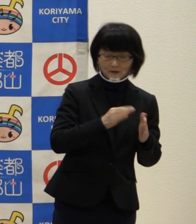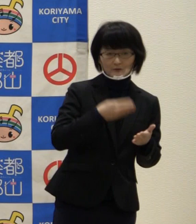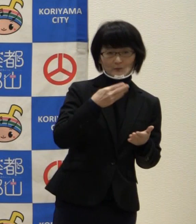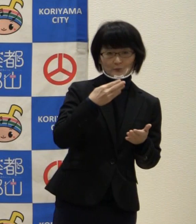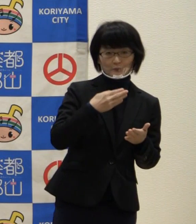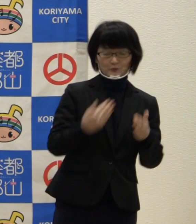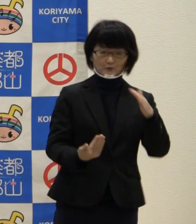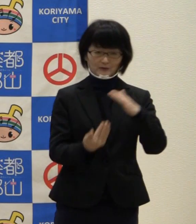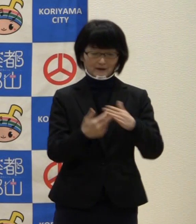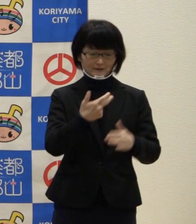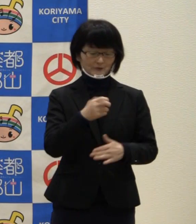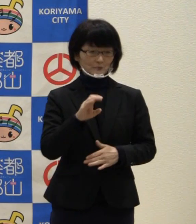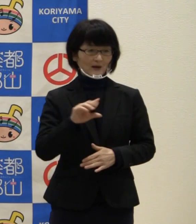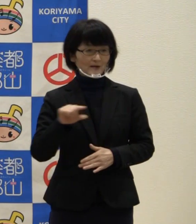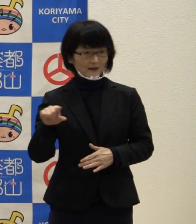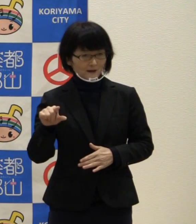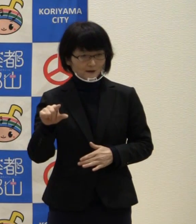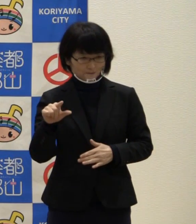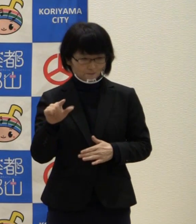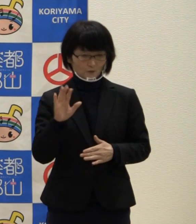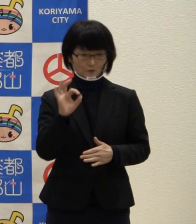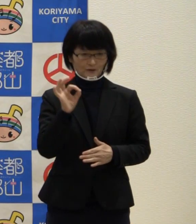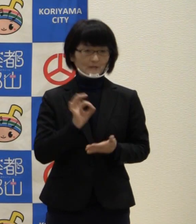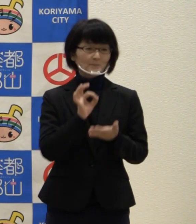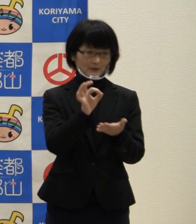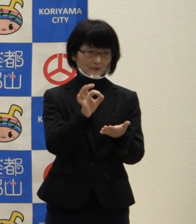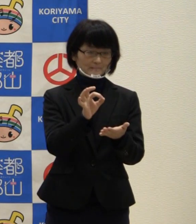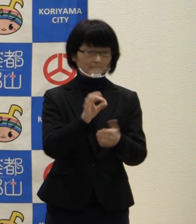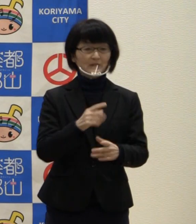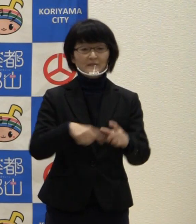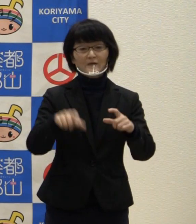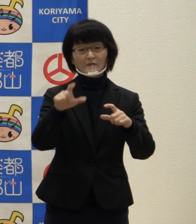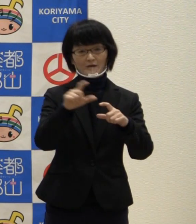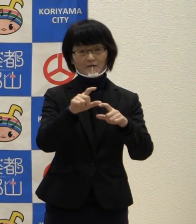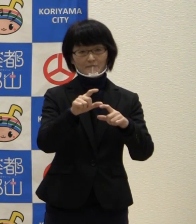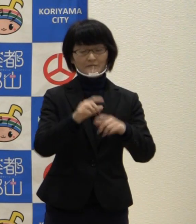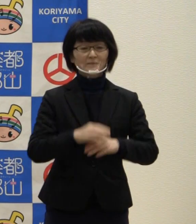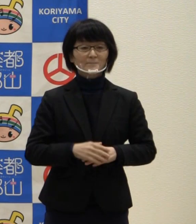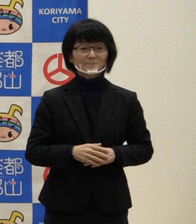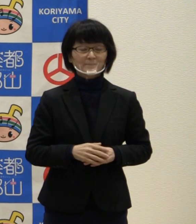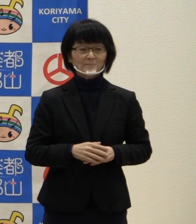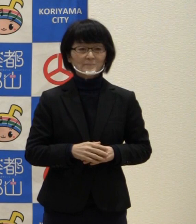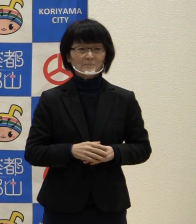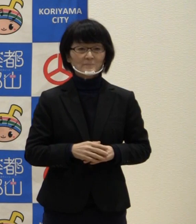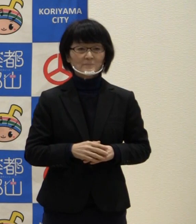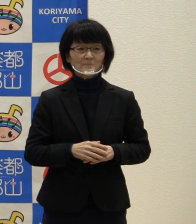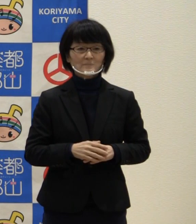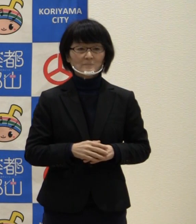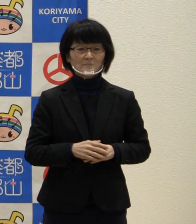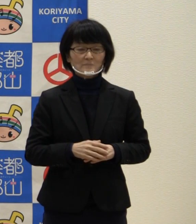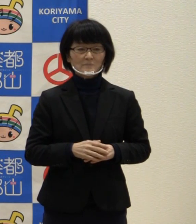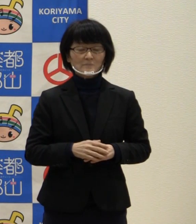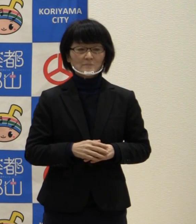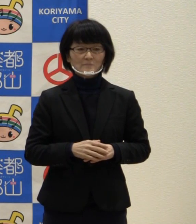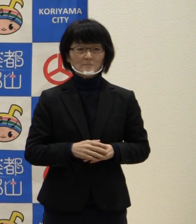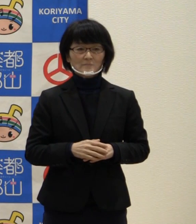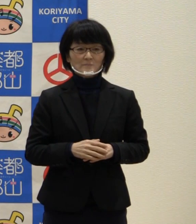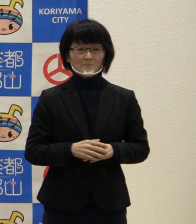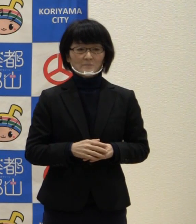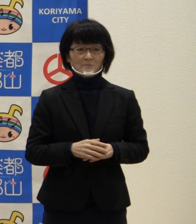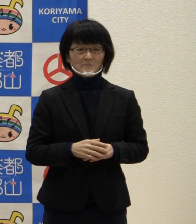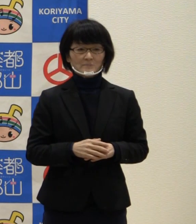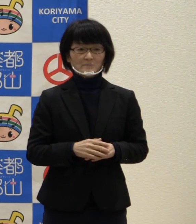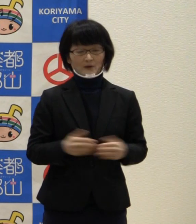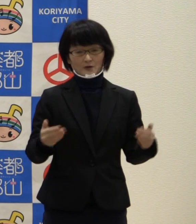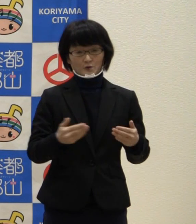円を支援することとしたものでございます。さらに左側ですね、下段には、事業